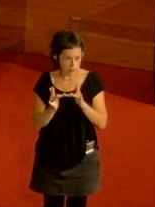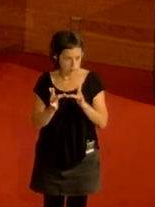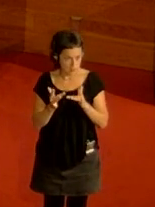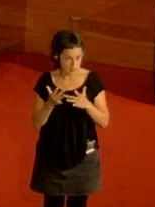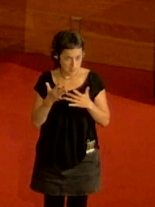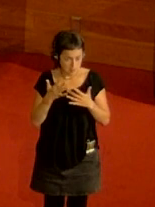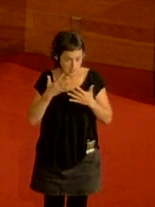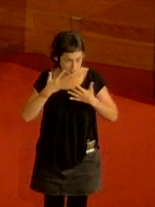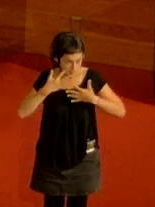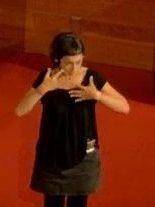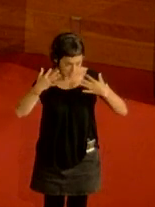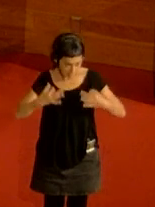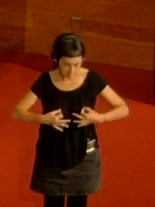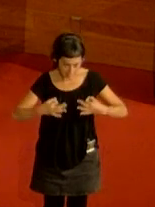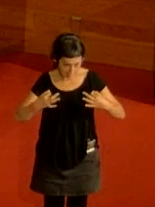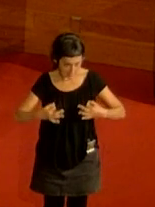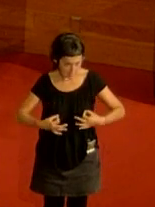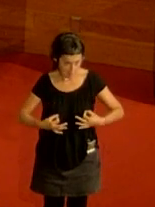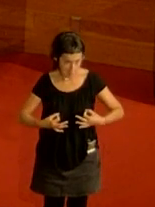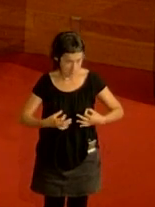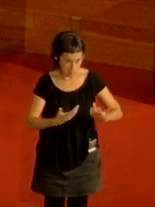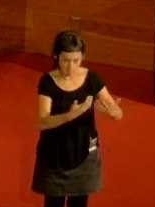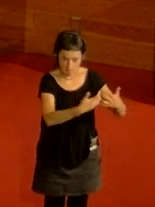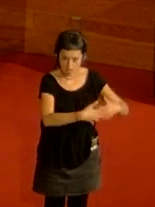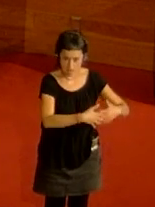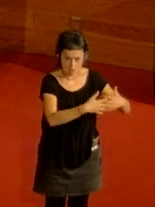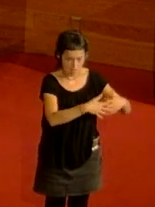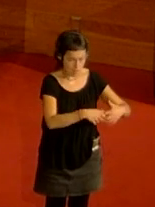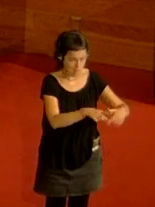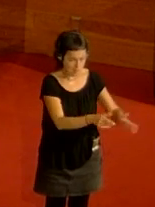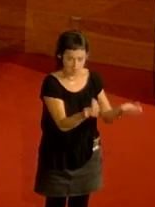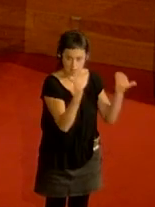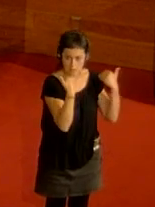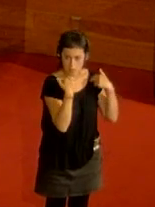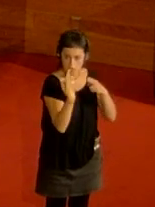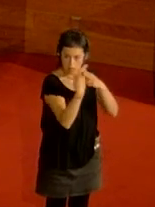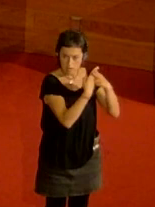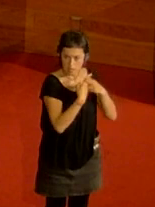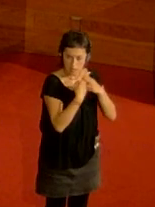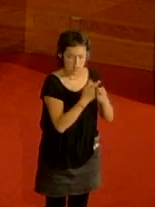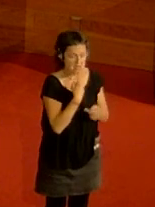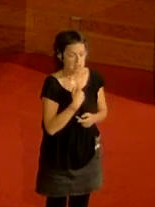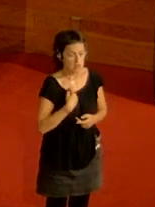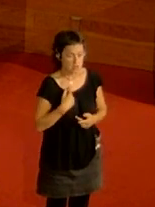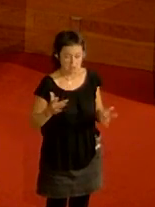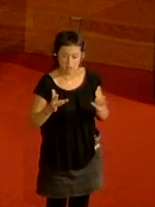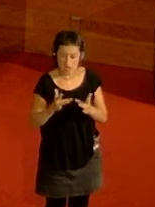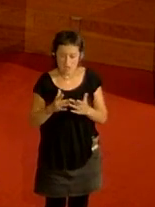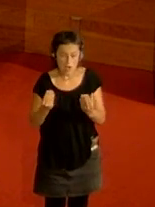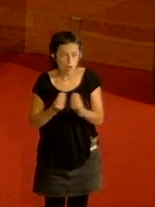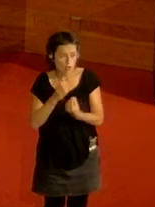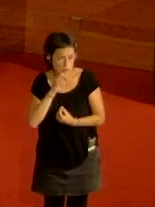constante lectura Eh que la máquina está haciendo de cada uno de nosotros Y esa ese la máquina nos